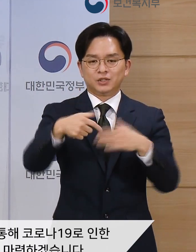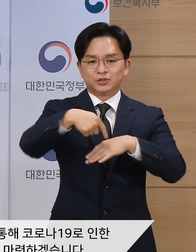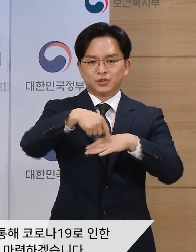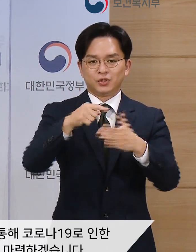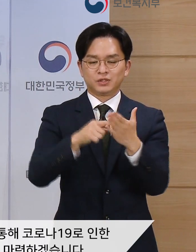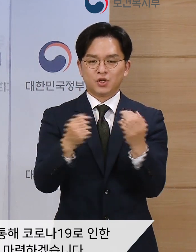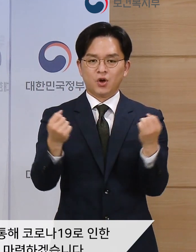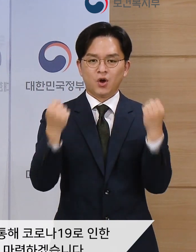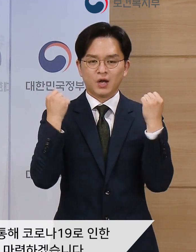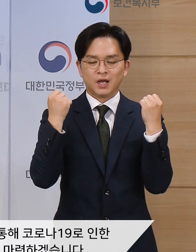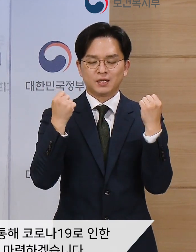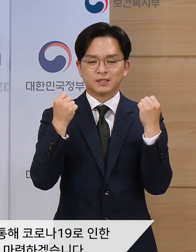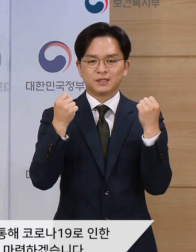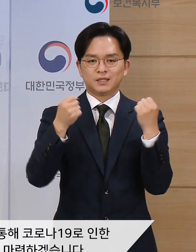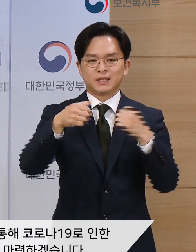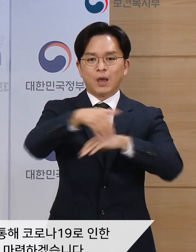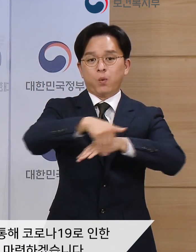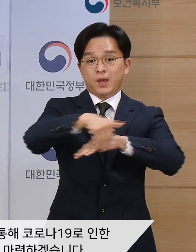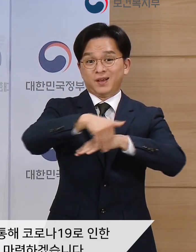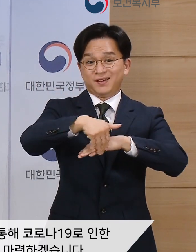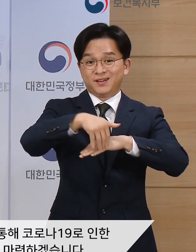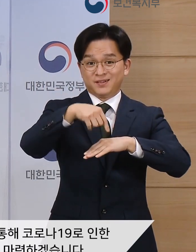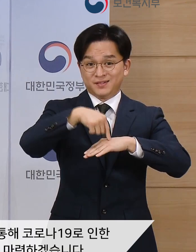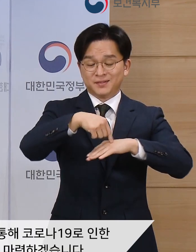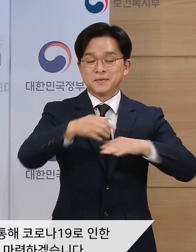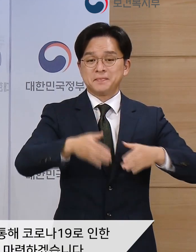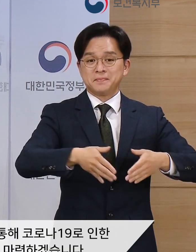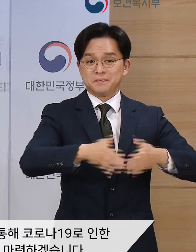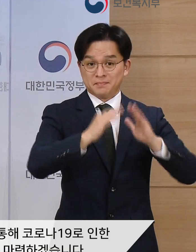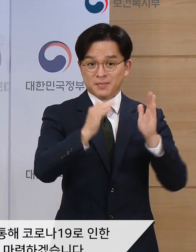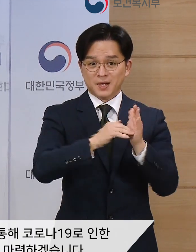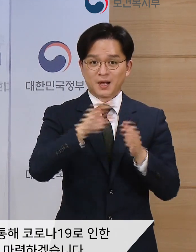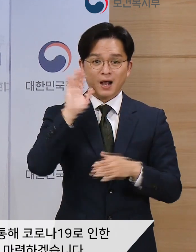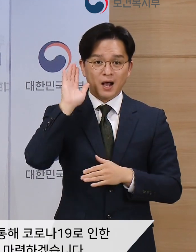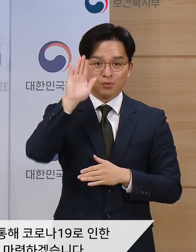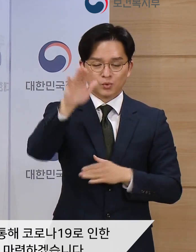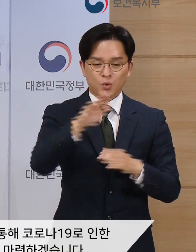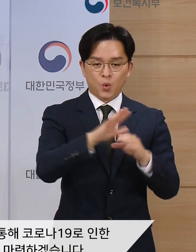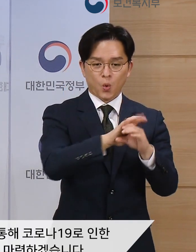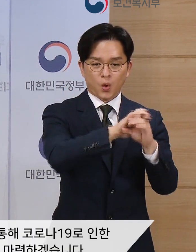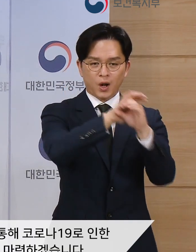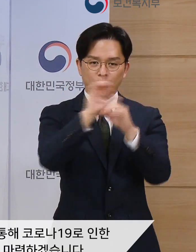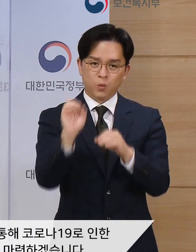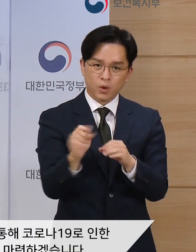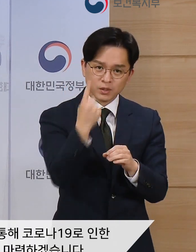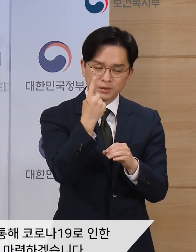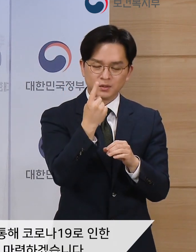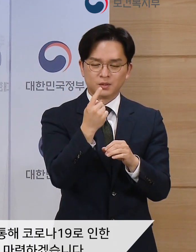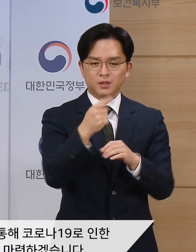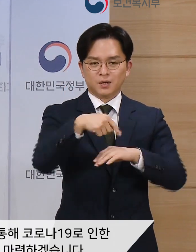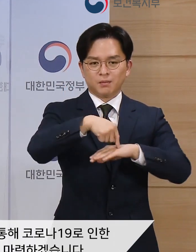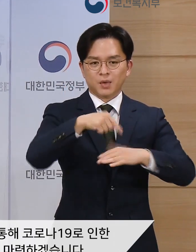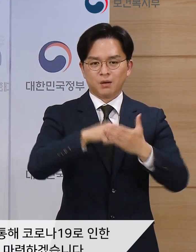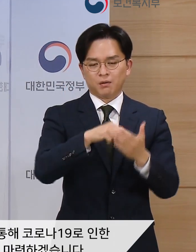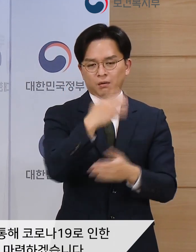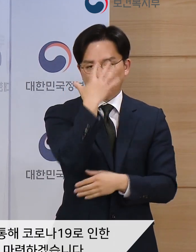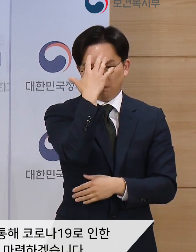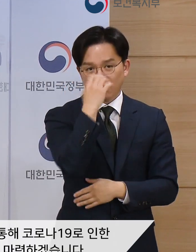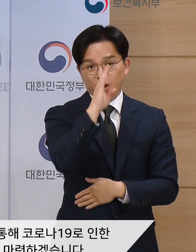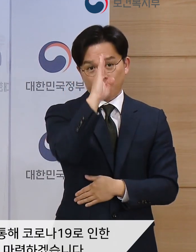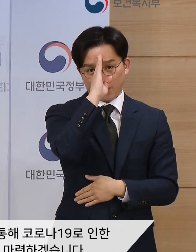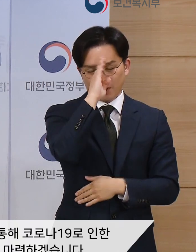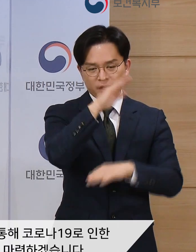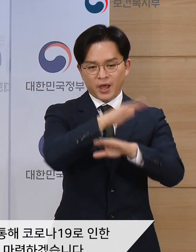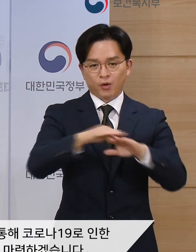제2차 정신건강복지 기본계획을 통해 코로나19로 인한 정신건강 문제, 이 문제 극복을 위한